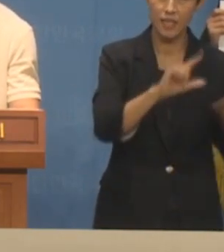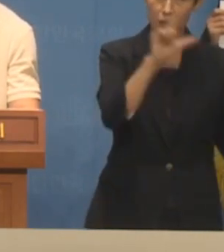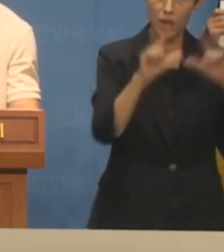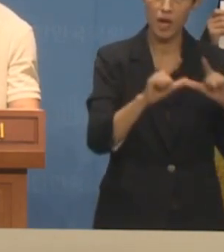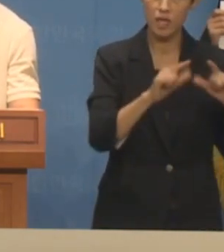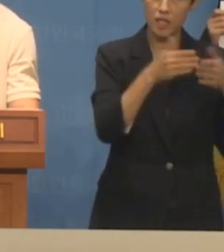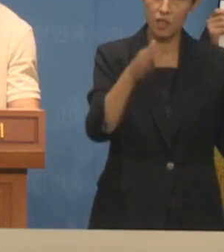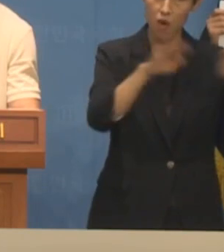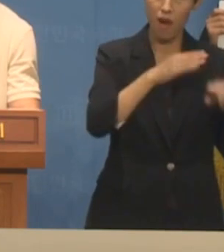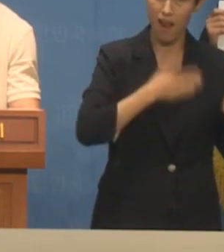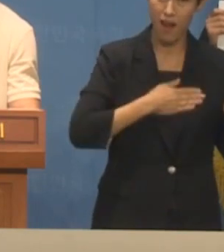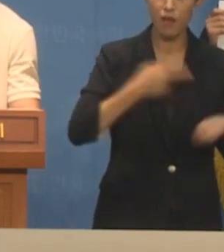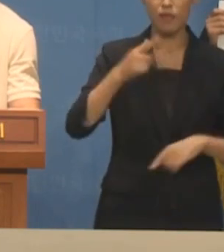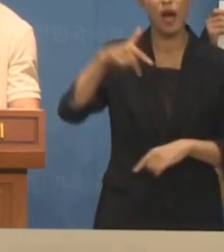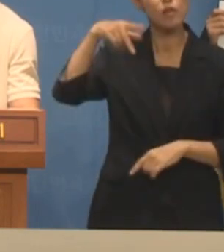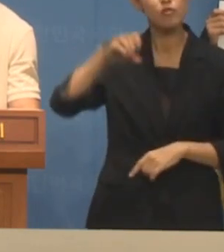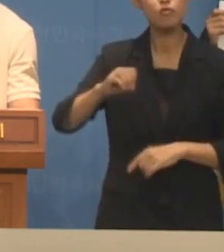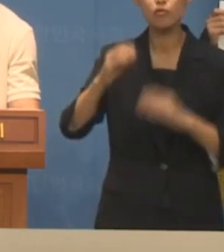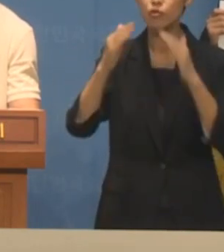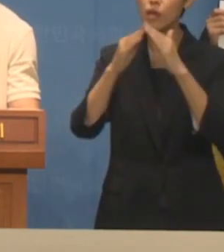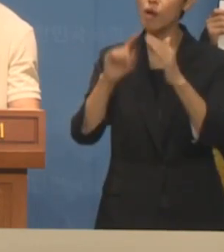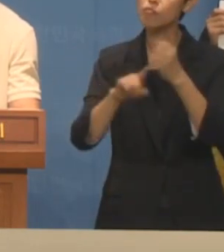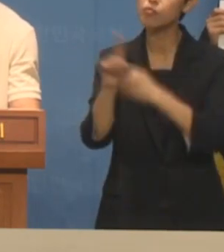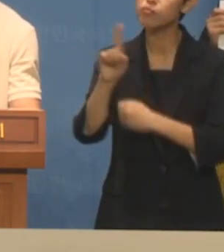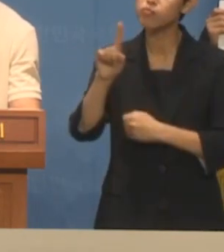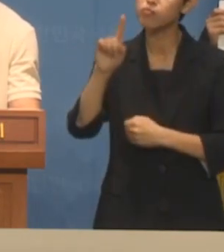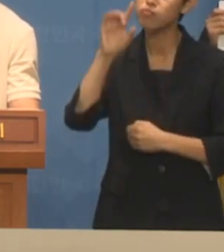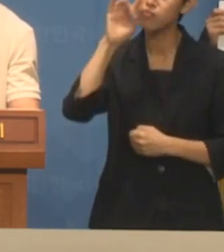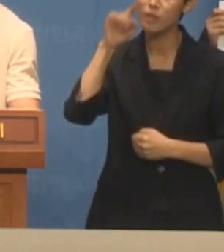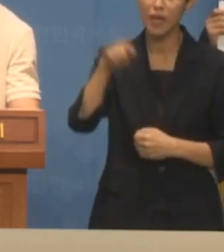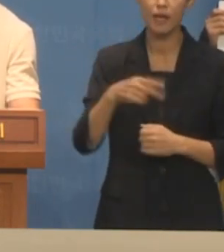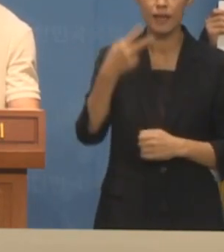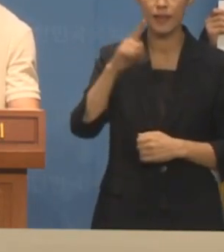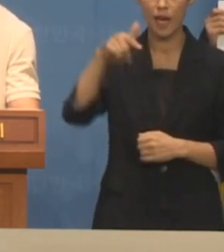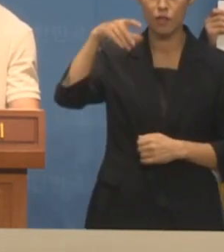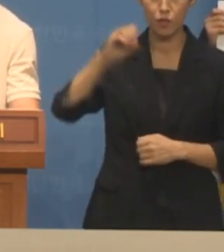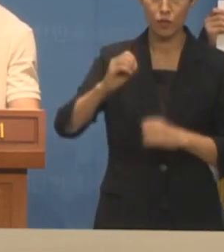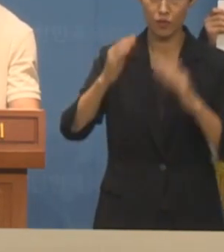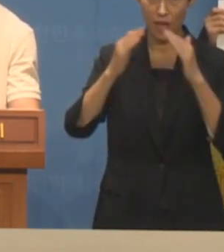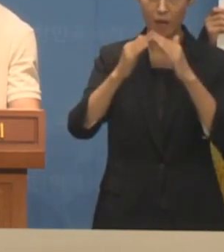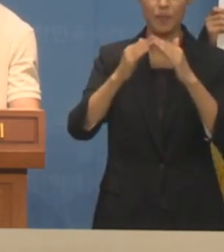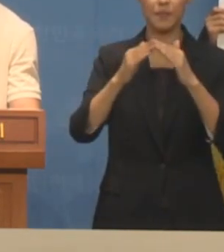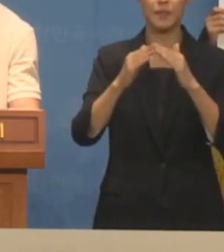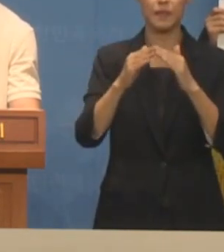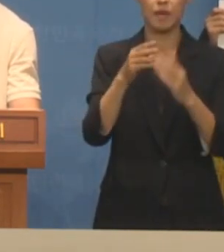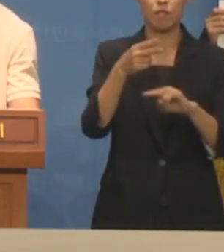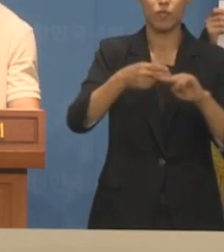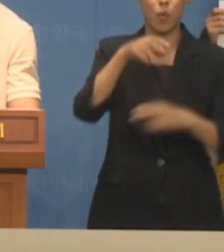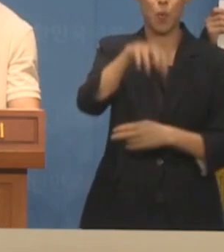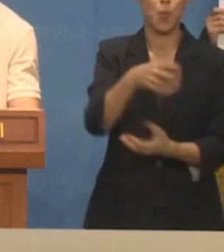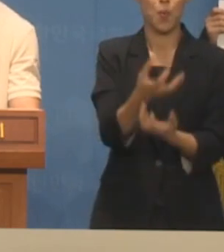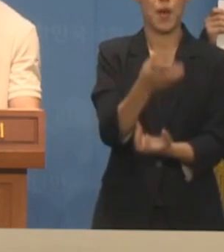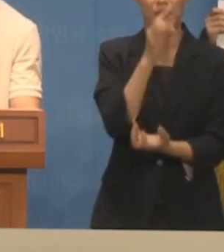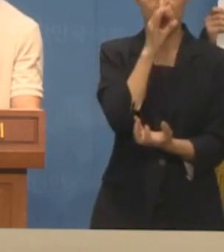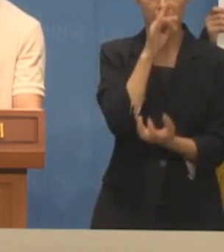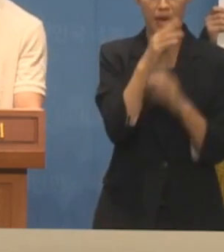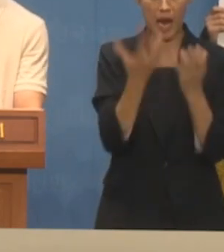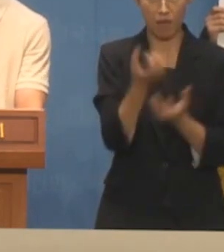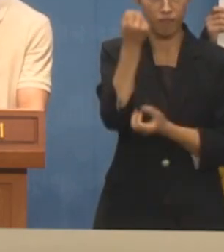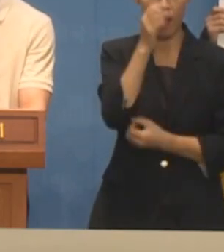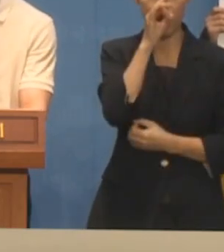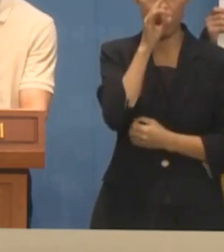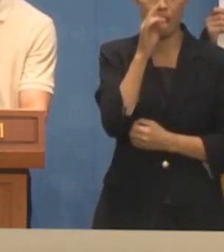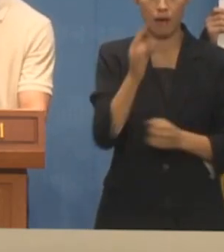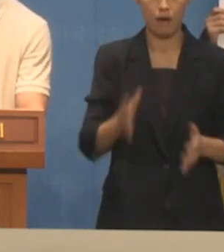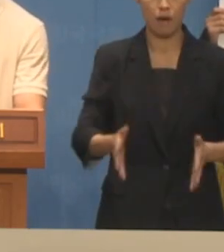대해서는 뭘까라는 생각을 하셨을 거라 생각합니다. 다중주택은 개별 취사를 두면 안 되고 층별의 취사 시설을 하나로 공유할